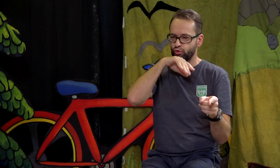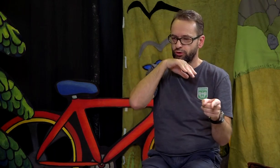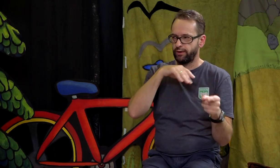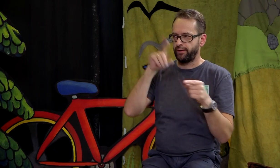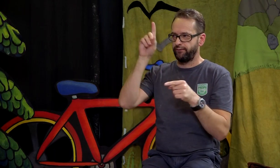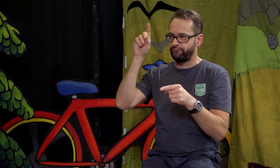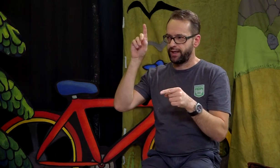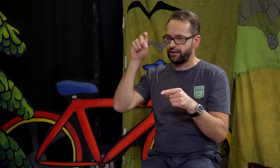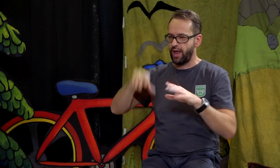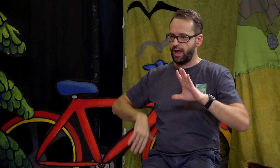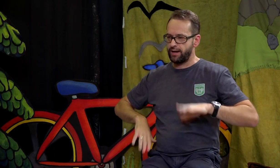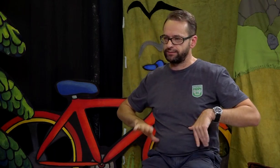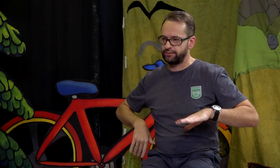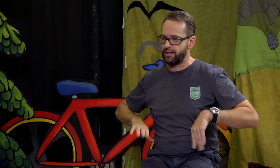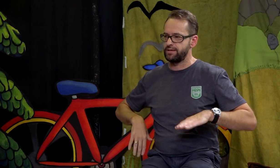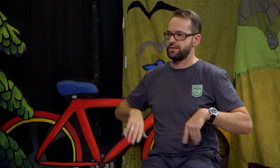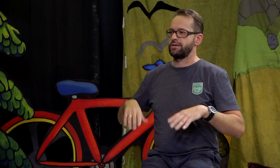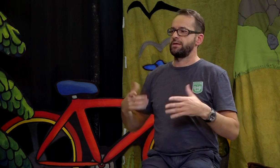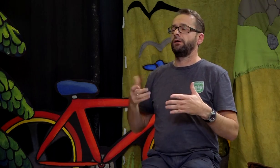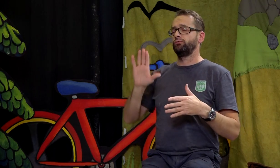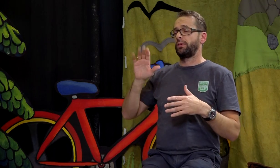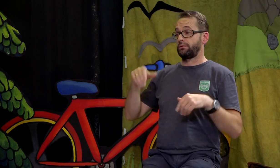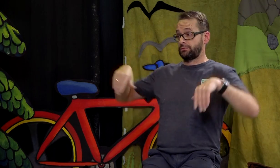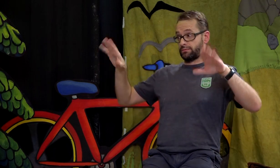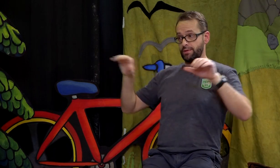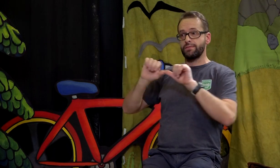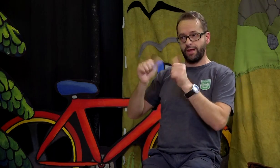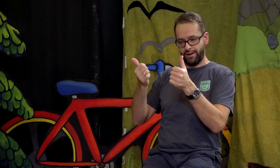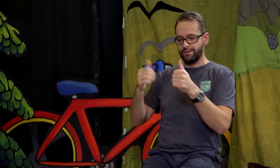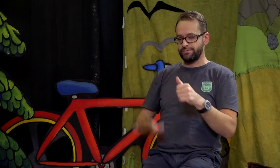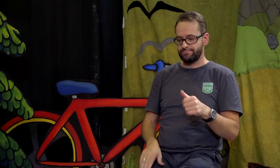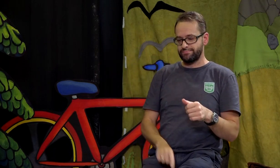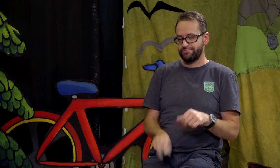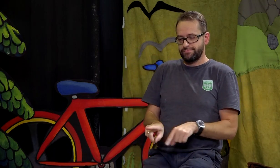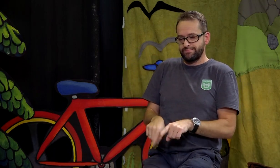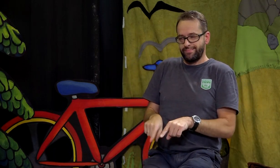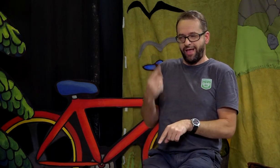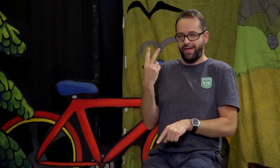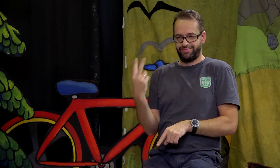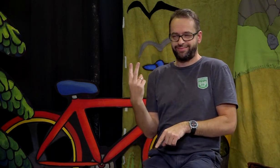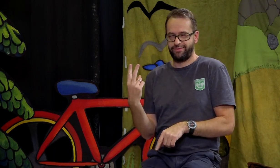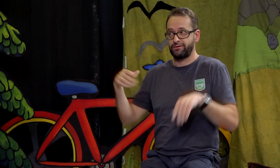mukana possut, hanhet, ankat. Ja sitten sai lintukin olla